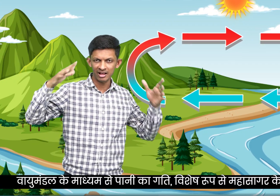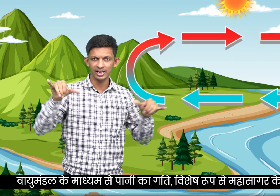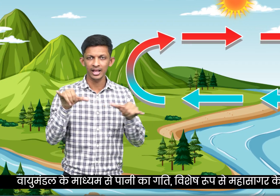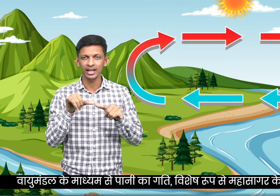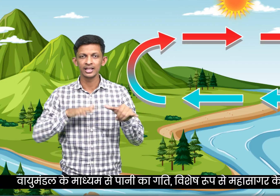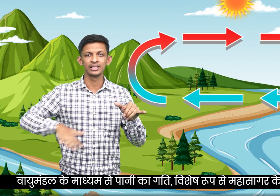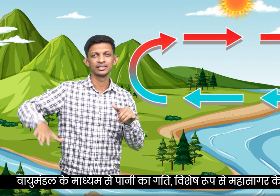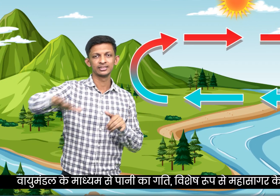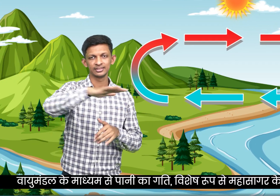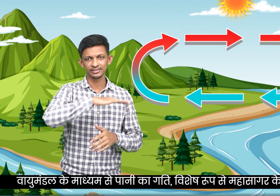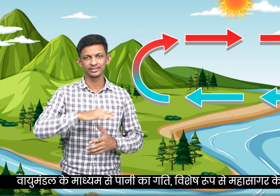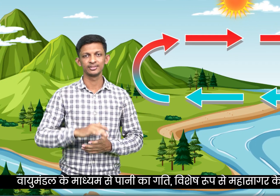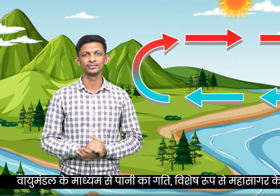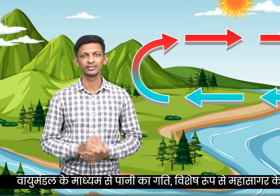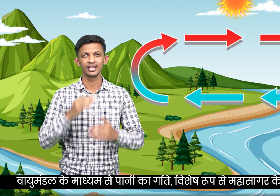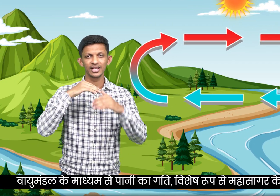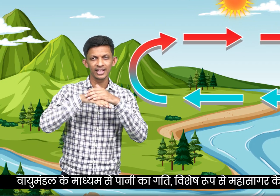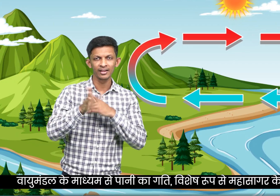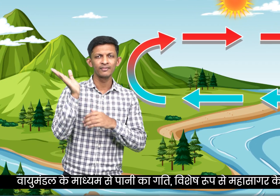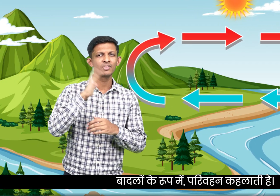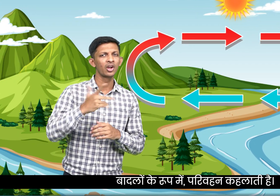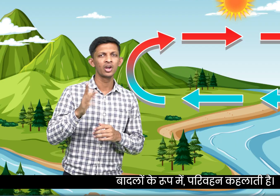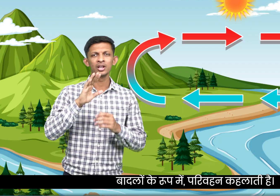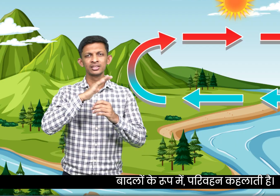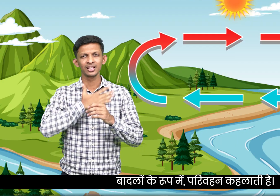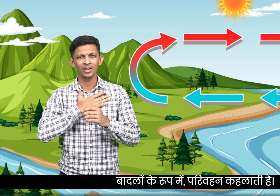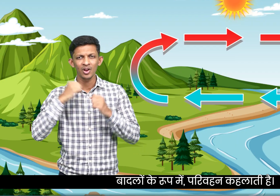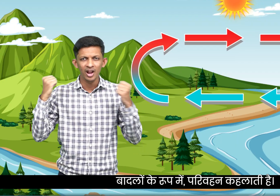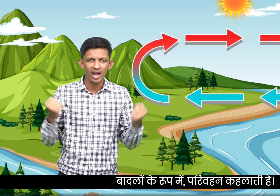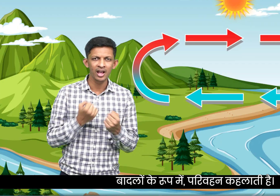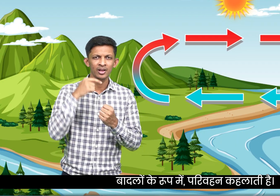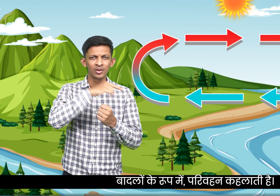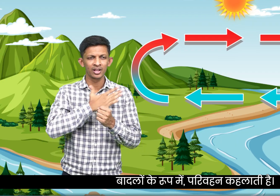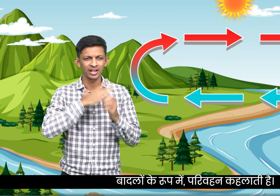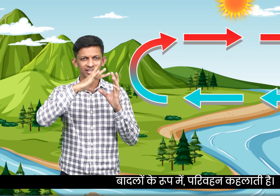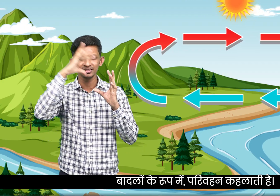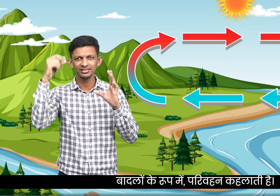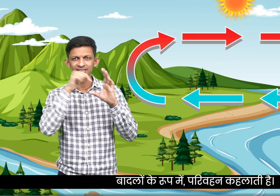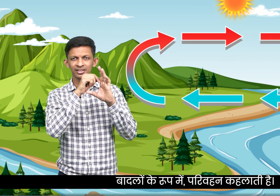से भूमि के ऊपर बादलों के रूप में परिवहन कहलाती